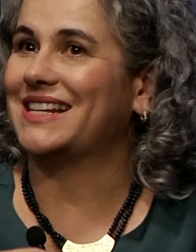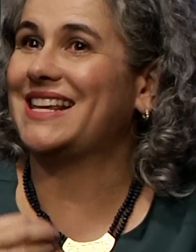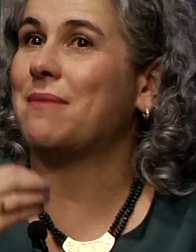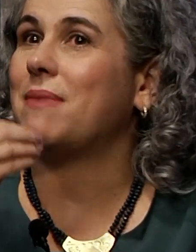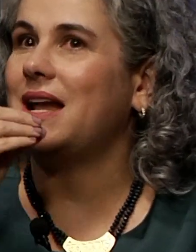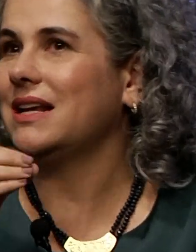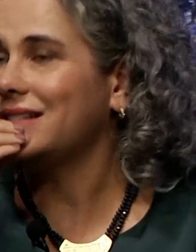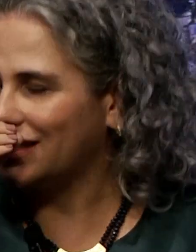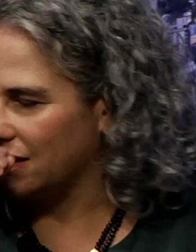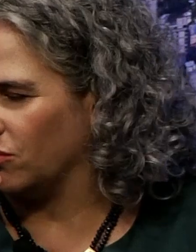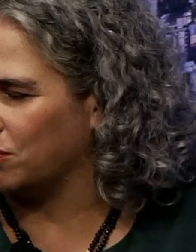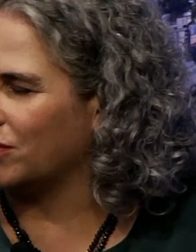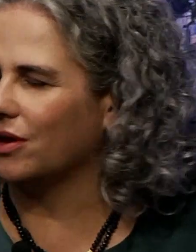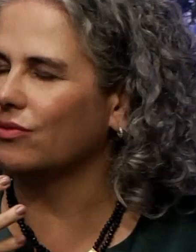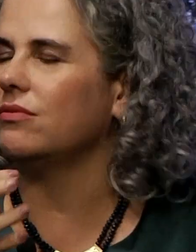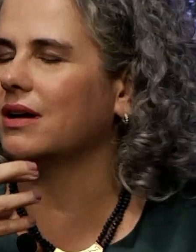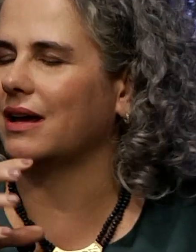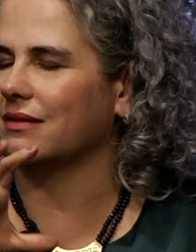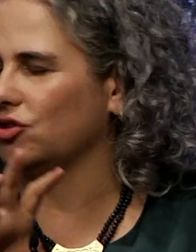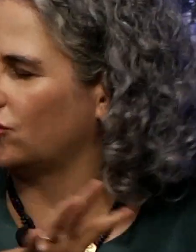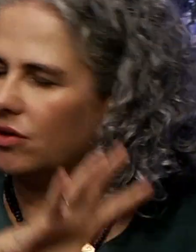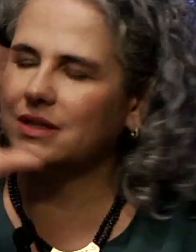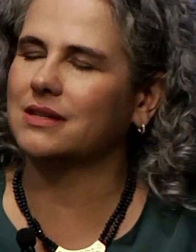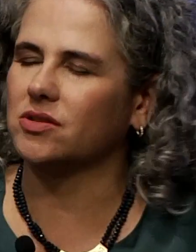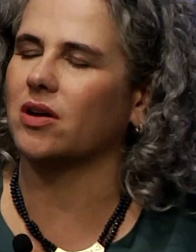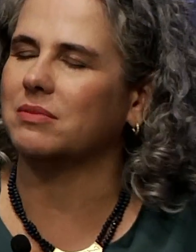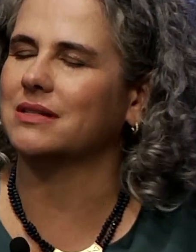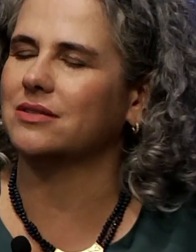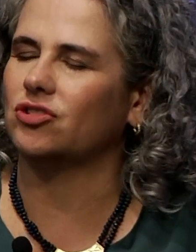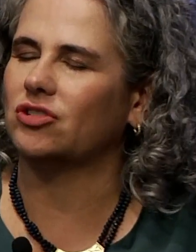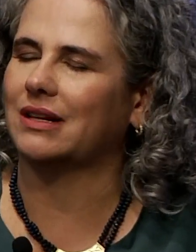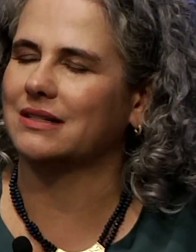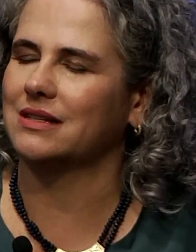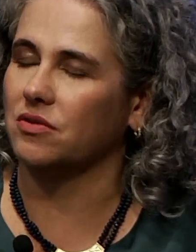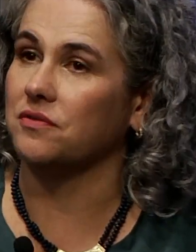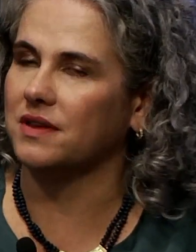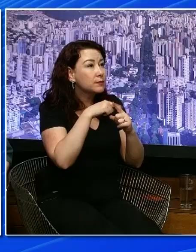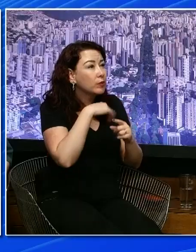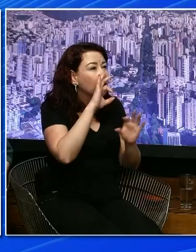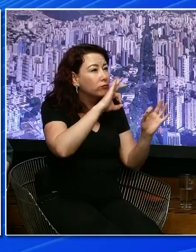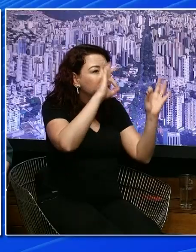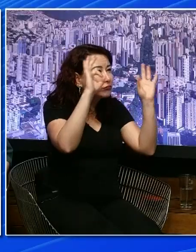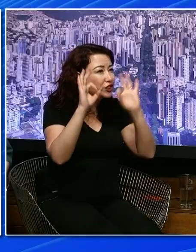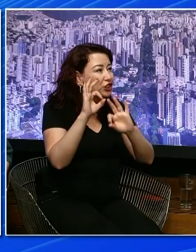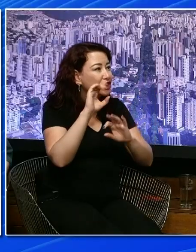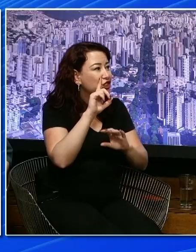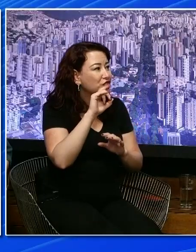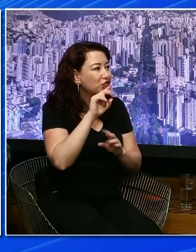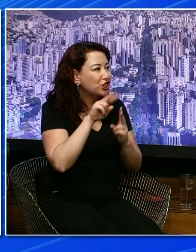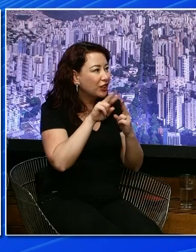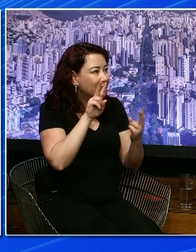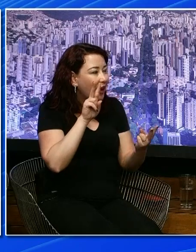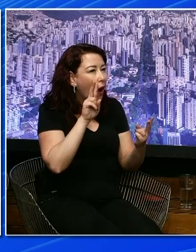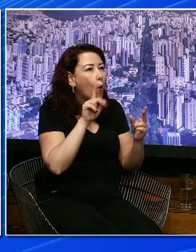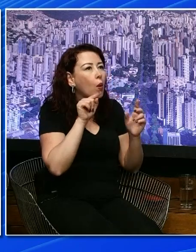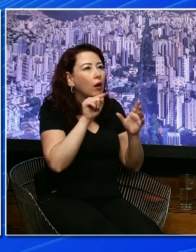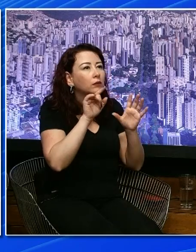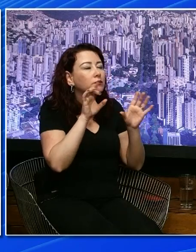E é belíssimo, porque eu nunca... De todas as obras digitais que eu vi, é a que engloba a